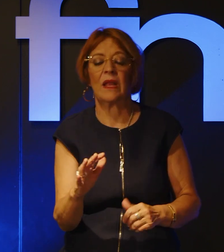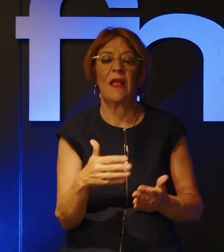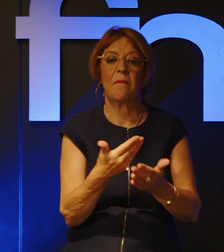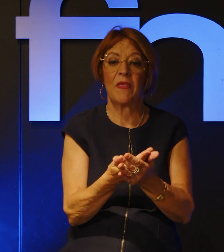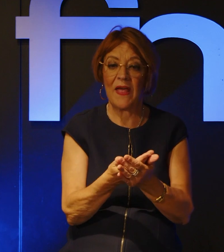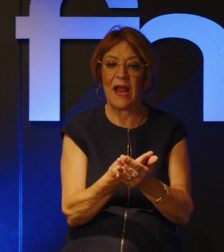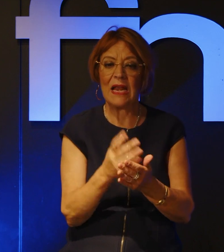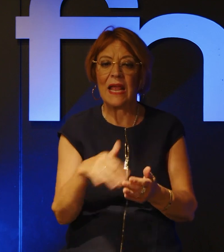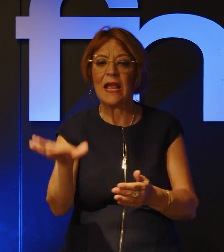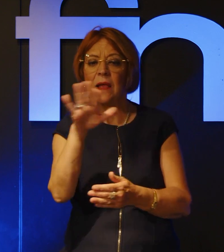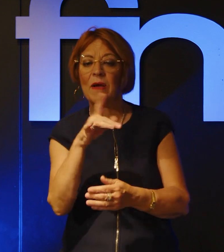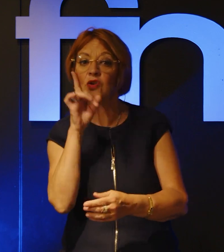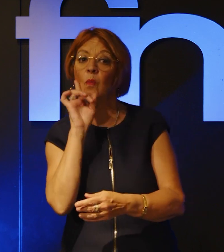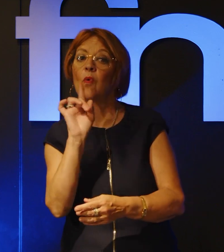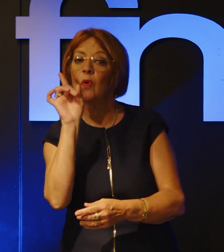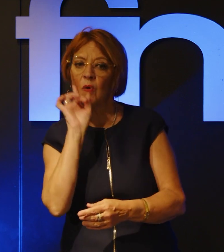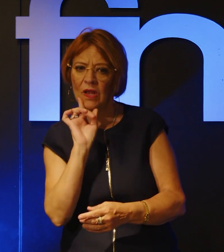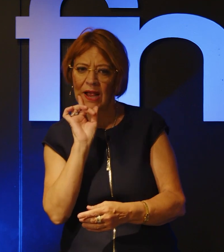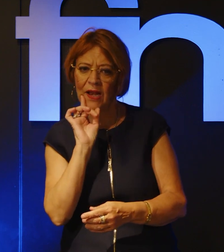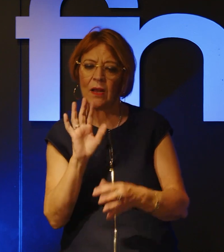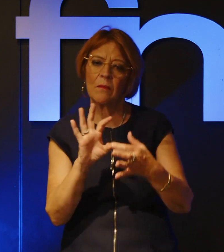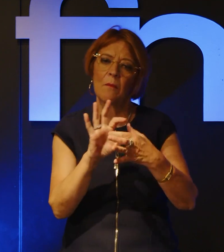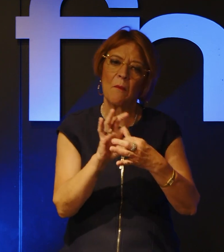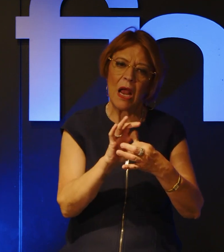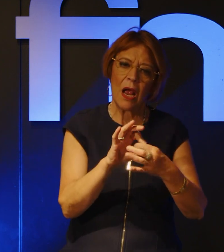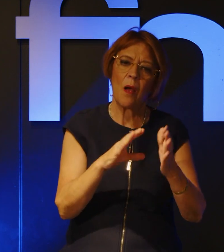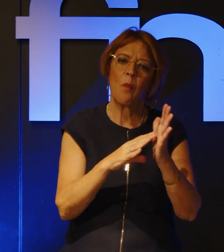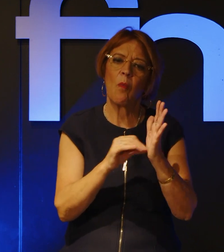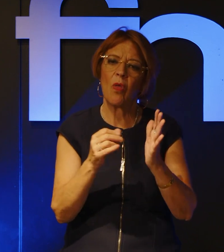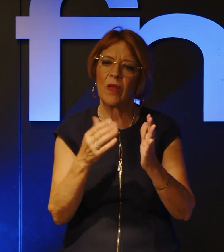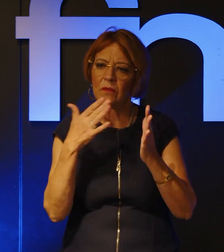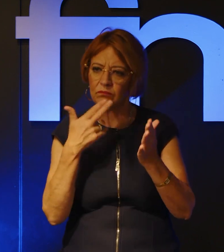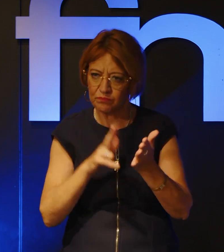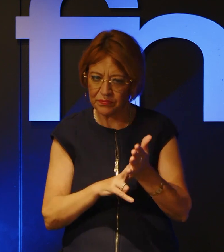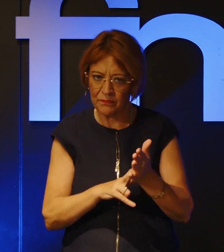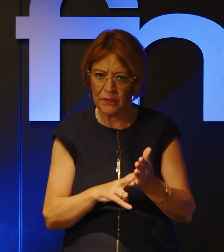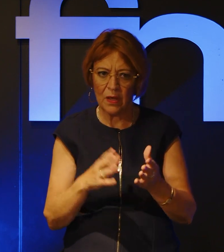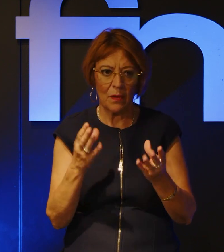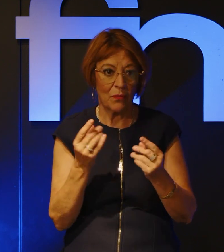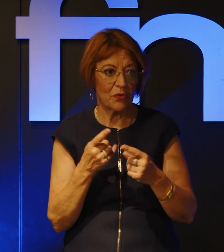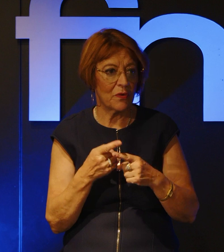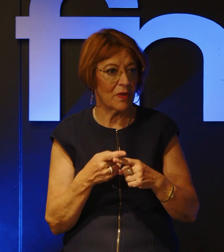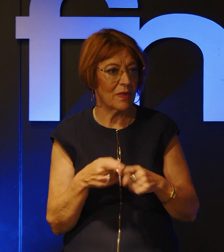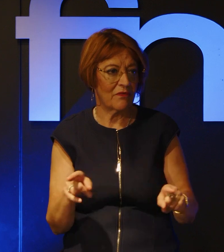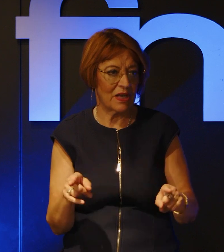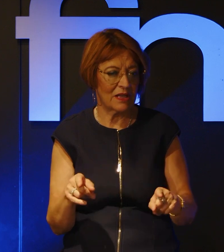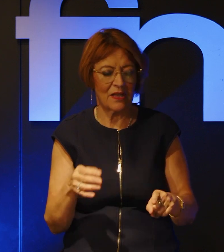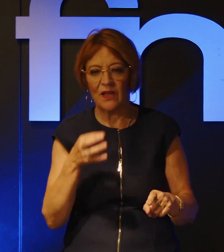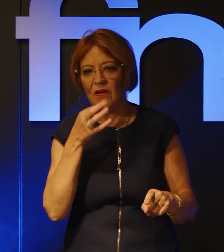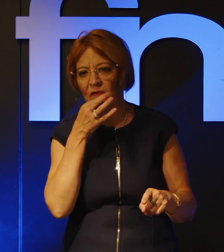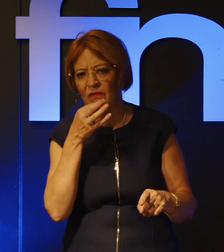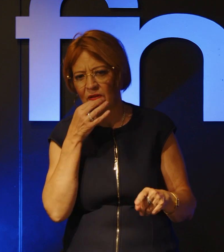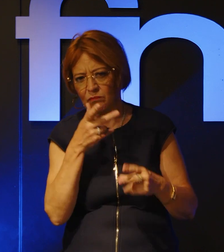gerar a imagem de uma mulher de acordo com os padrões de DVE e é completamente diferente falamos de